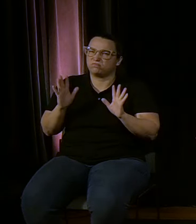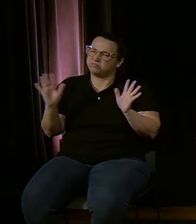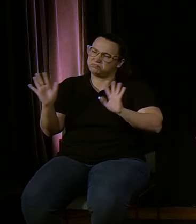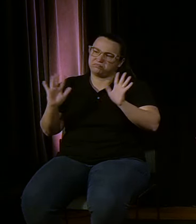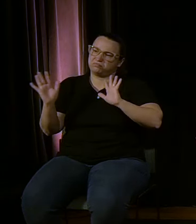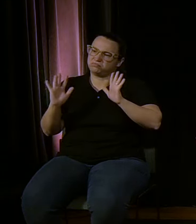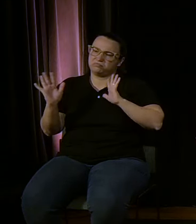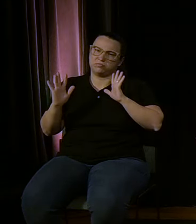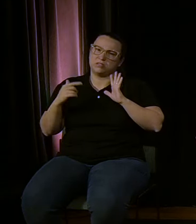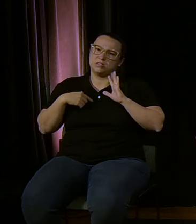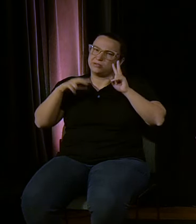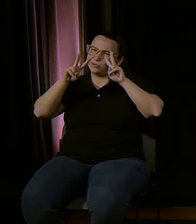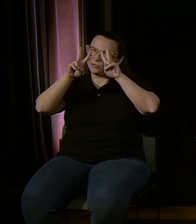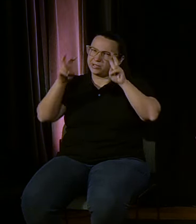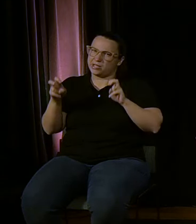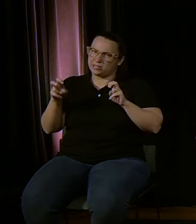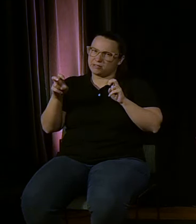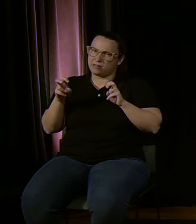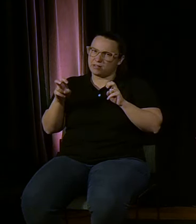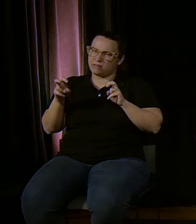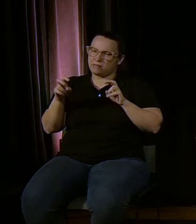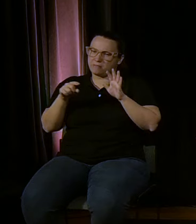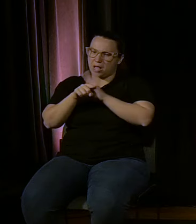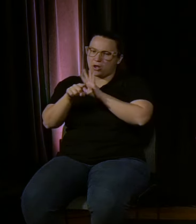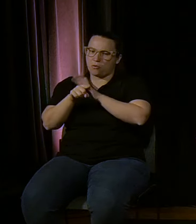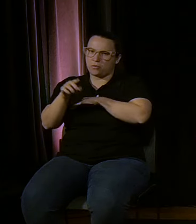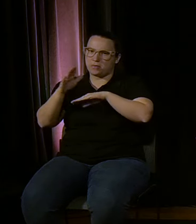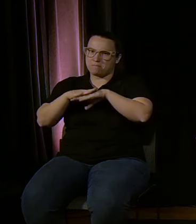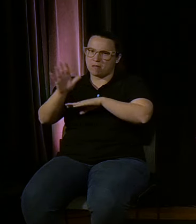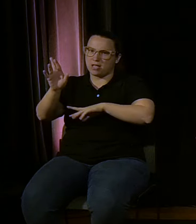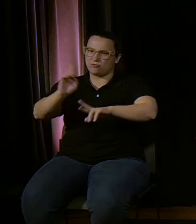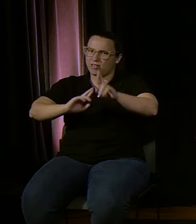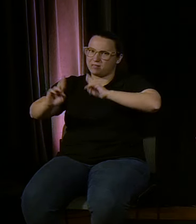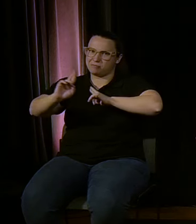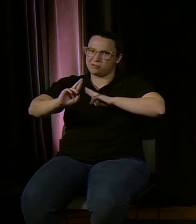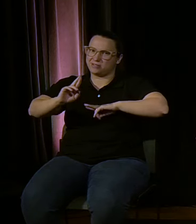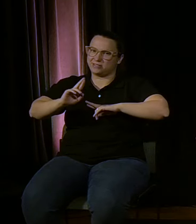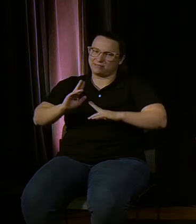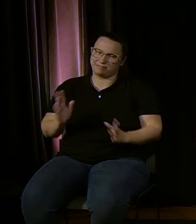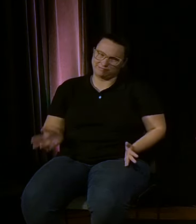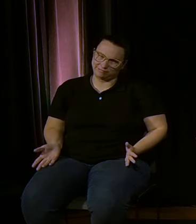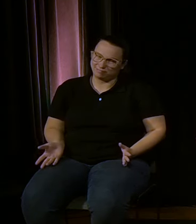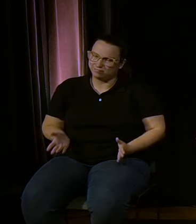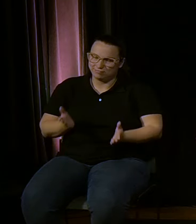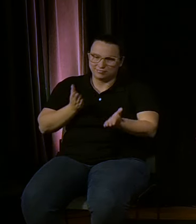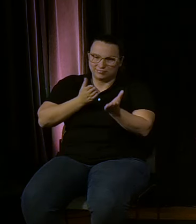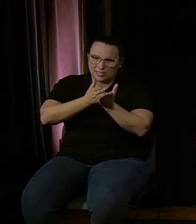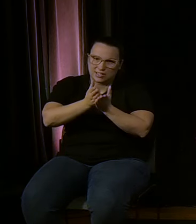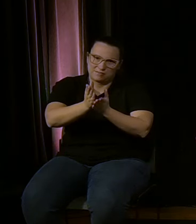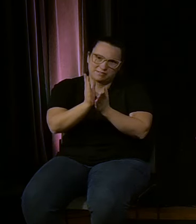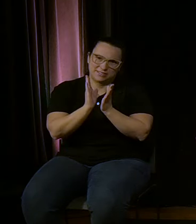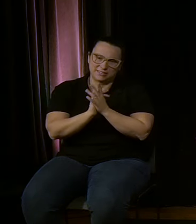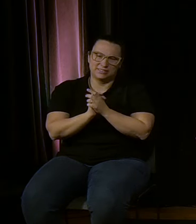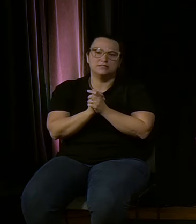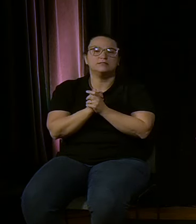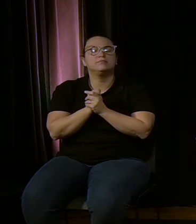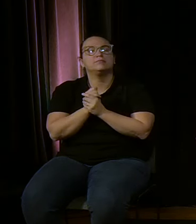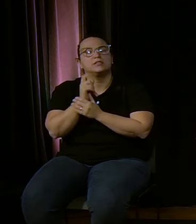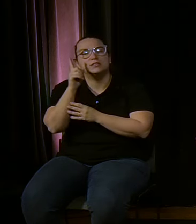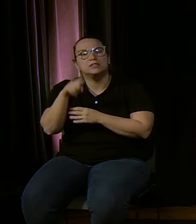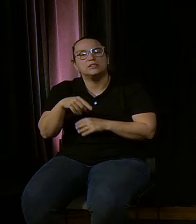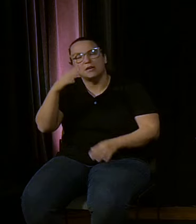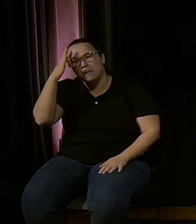porque me traz muito mais questões do que respostas e muito mais perguntas do que um caminho concreto, que é